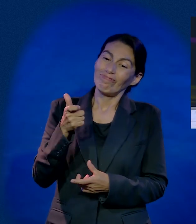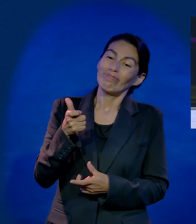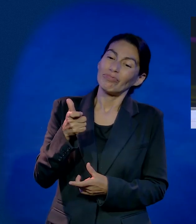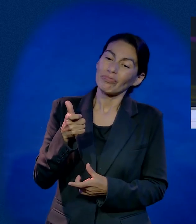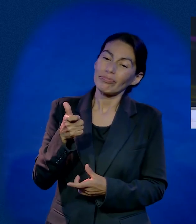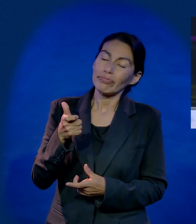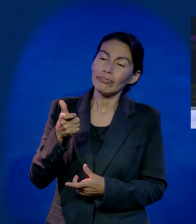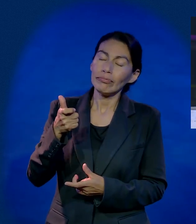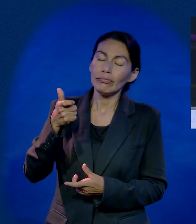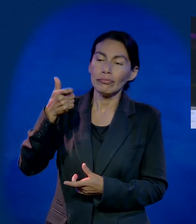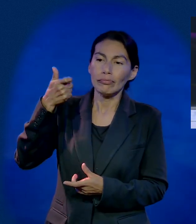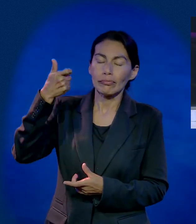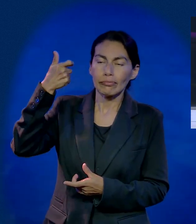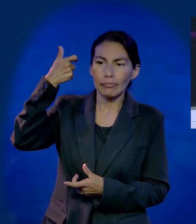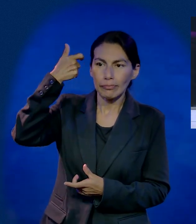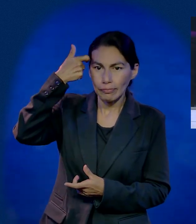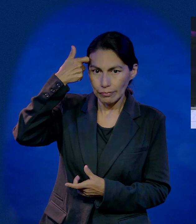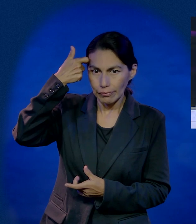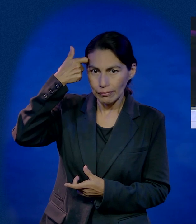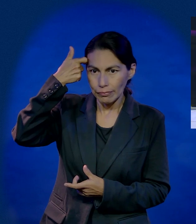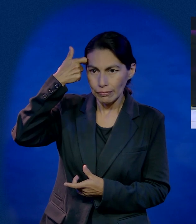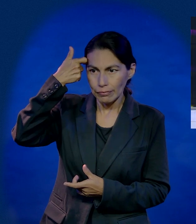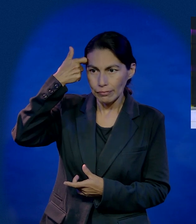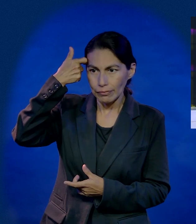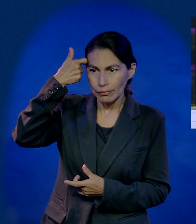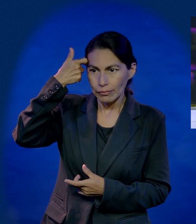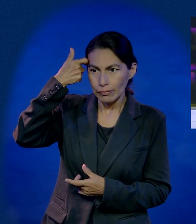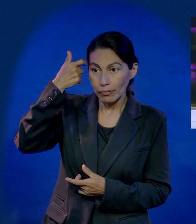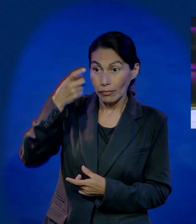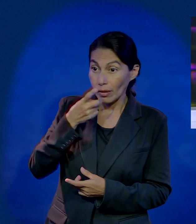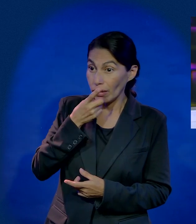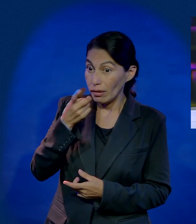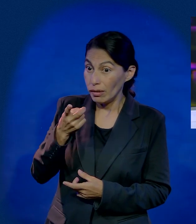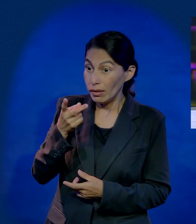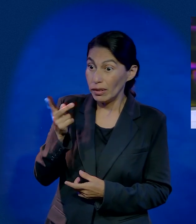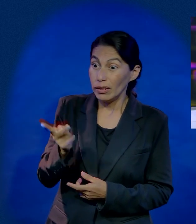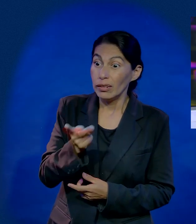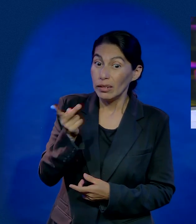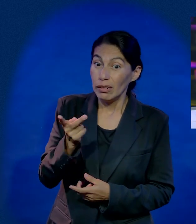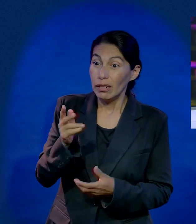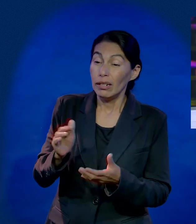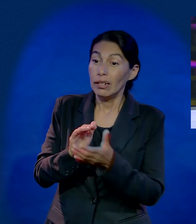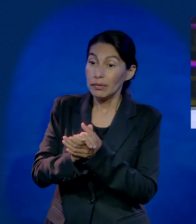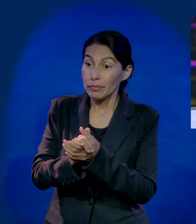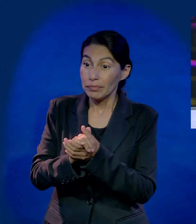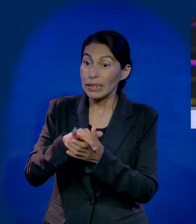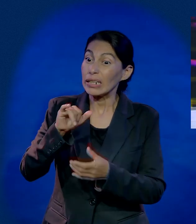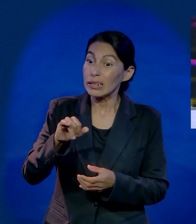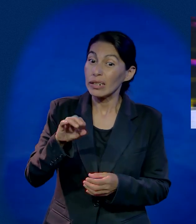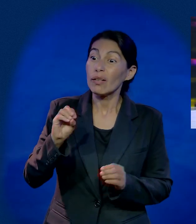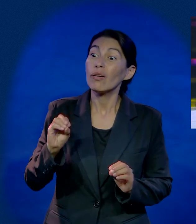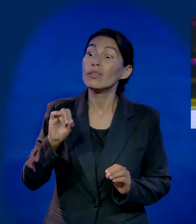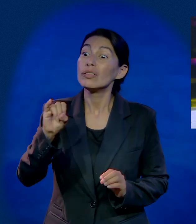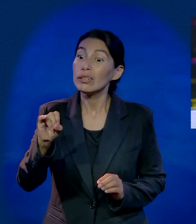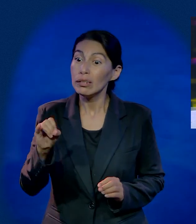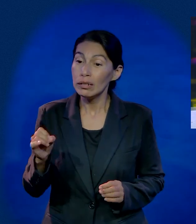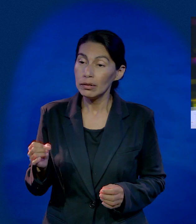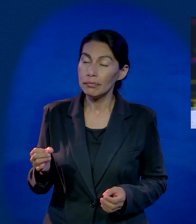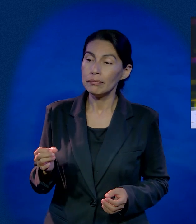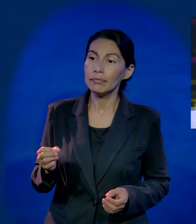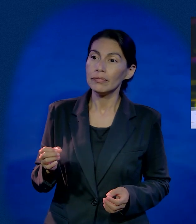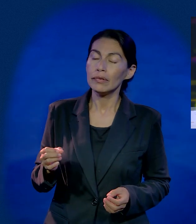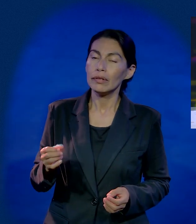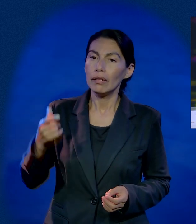arma. Lo pone en tu cabeza y te dice, te voy a preguntar por segunda y última vez. ¿Te casas conmigo? Sí. ¿O